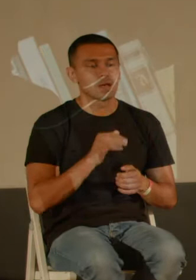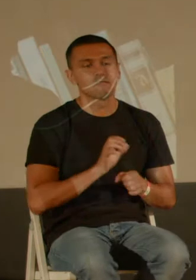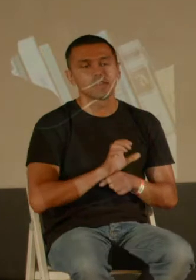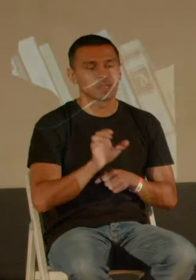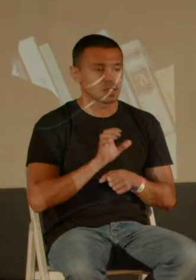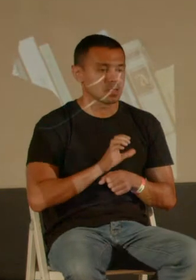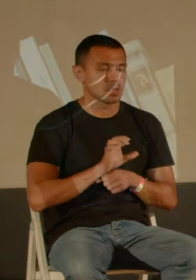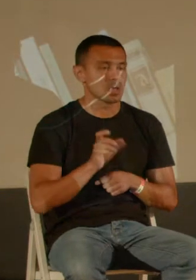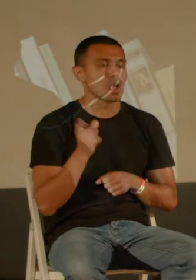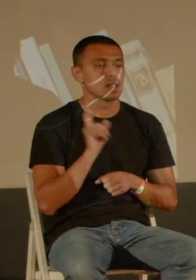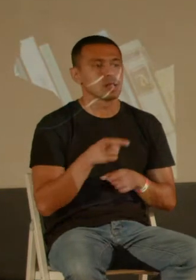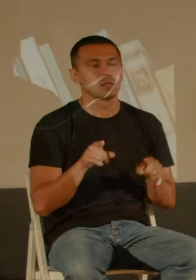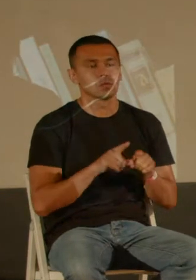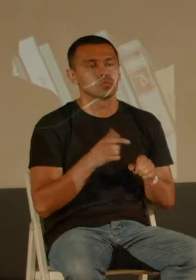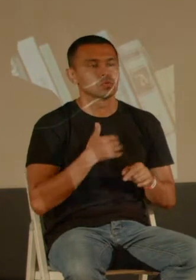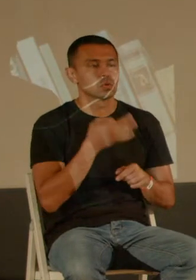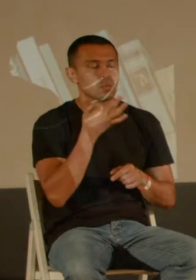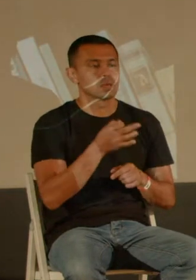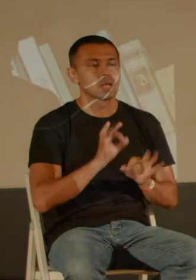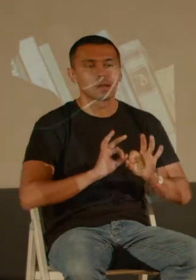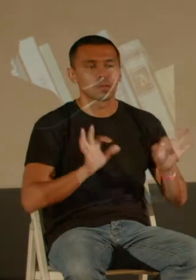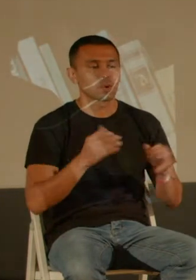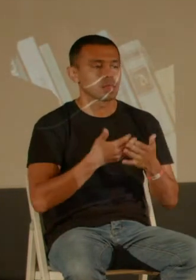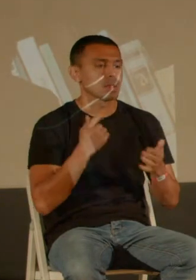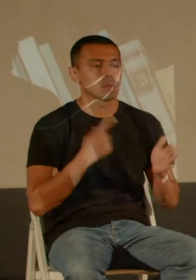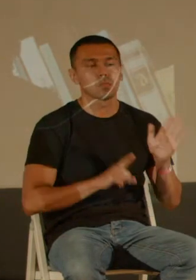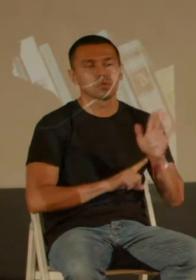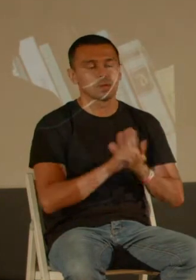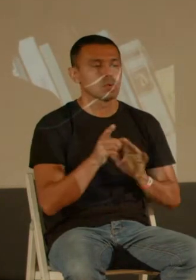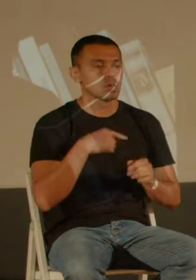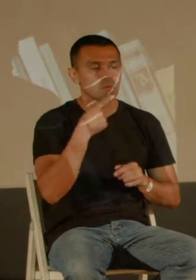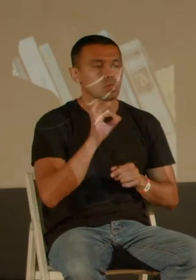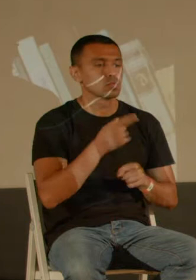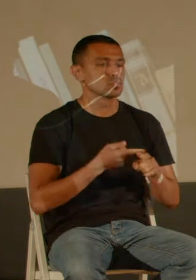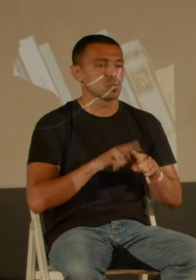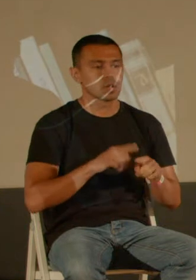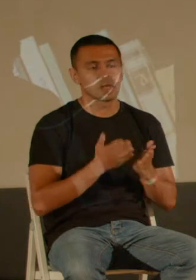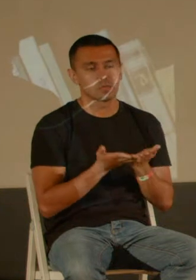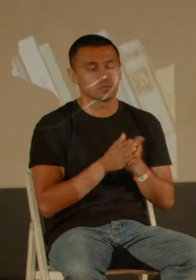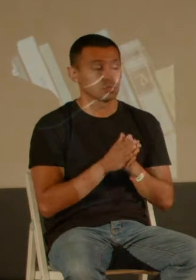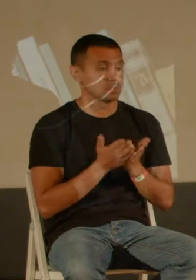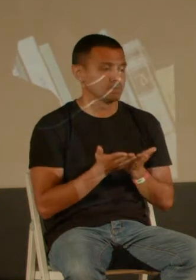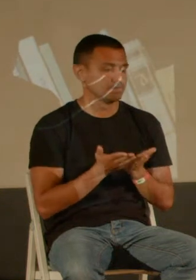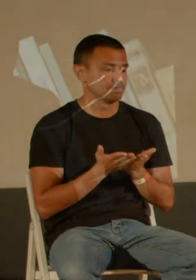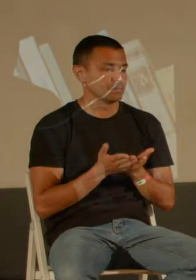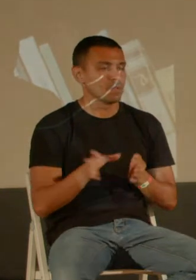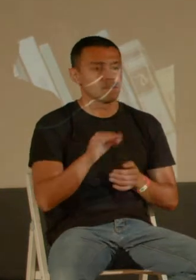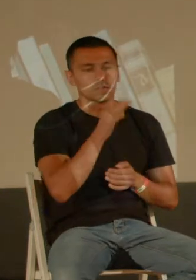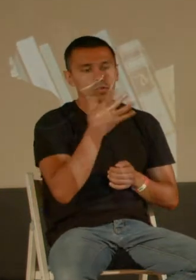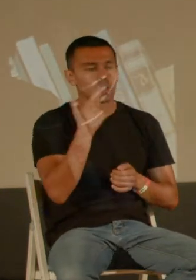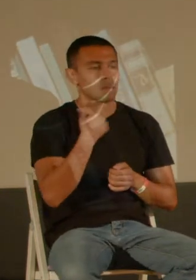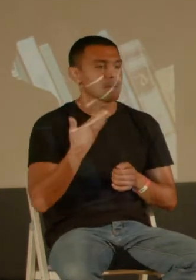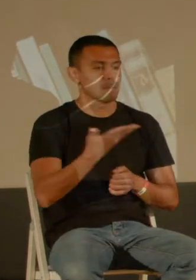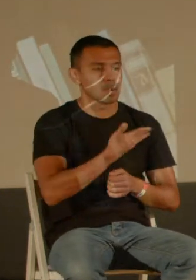видання. Але я таку ще хочу зробити ремарку перед тим, як ми почнемо розмовляти про цю книжку. Весь час, коли